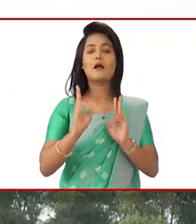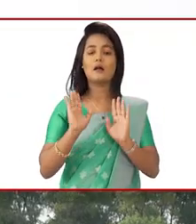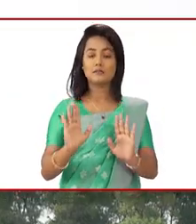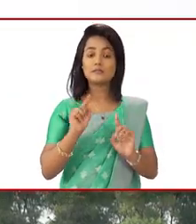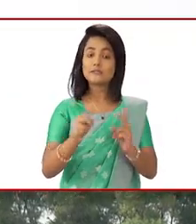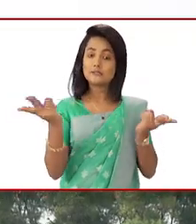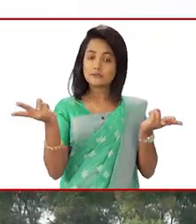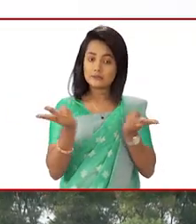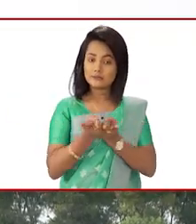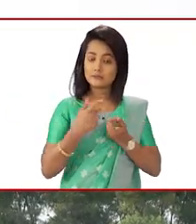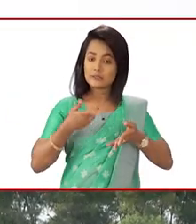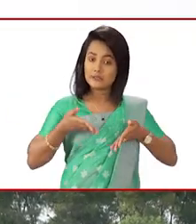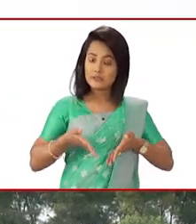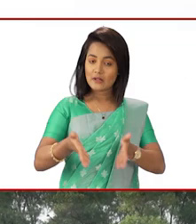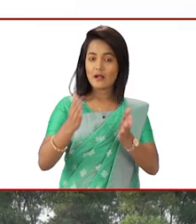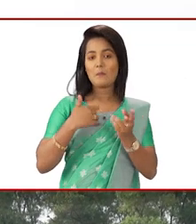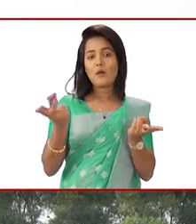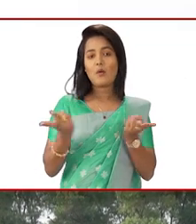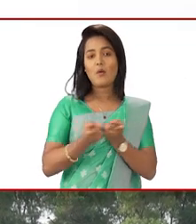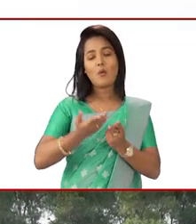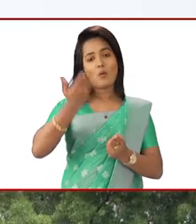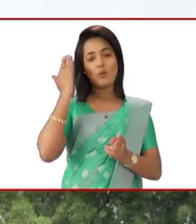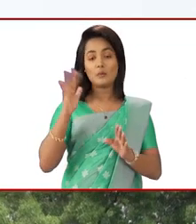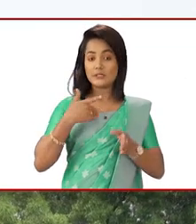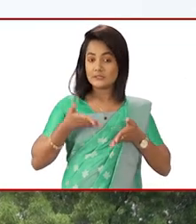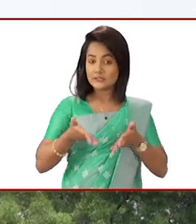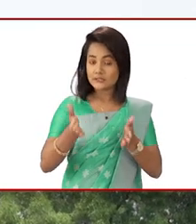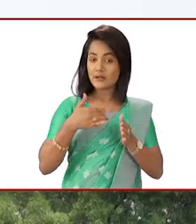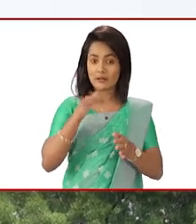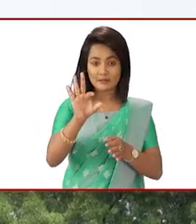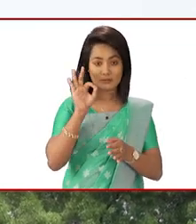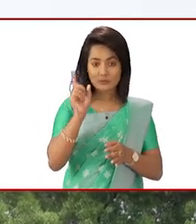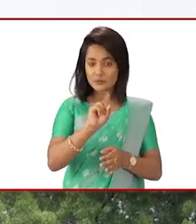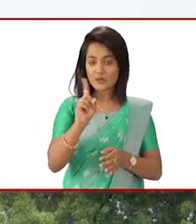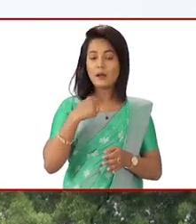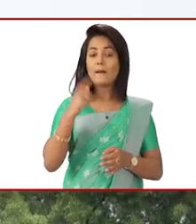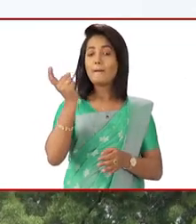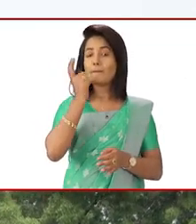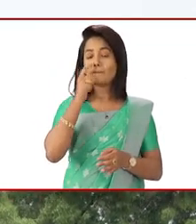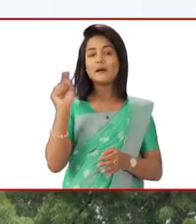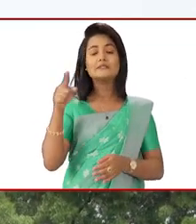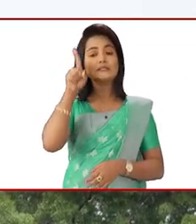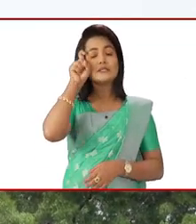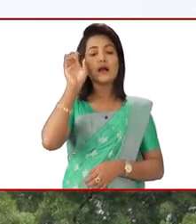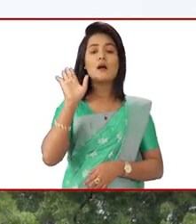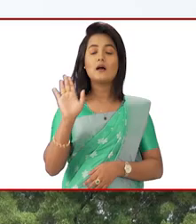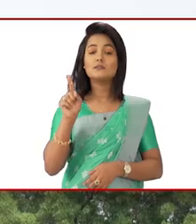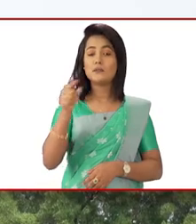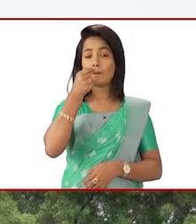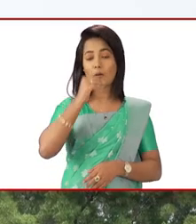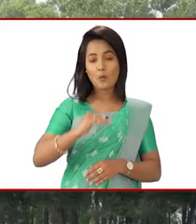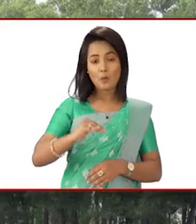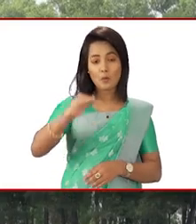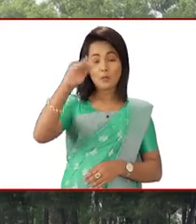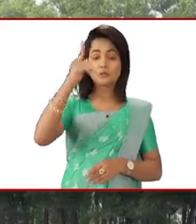এই একই পথের পথিকী হয়ে যেতাম যদি এই রাস্তাটা আমি বেছে না নিতাম। অনেক ক্ষেত্রে অনেক মায়েদের একটা চিন্তা থাকে যে মেয়ে